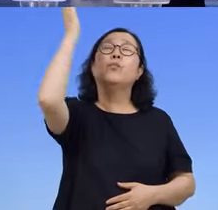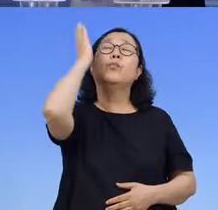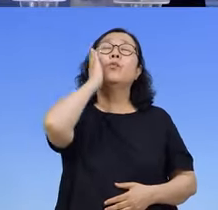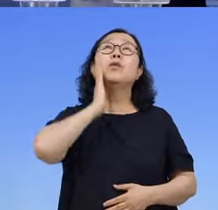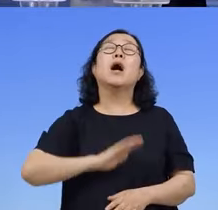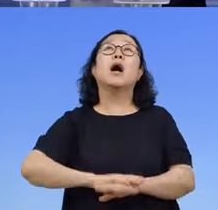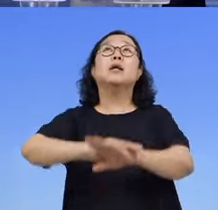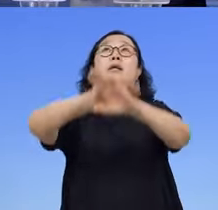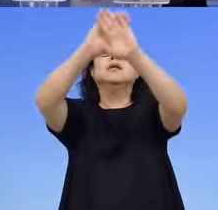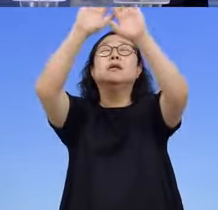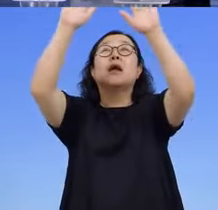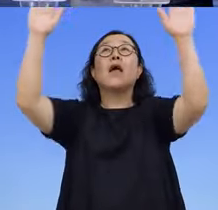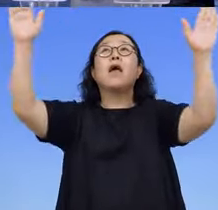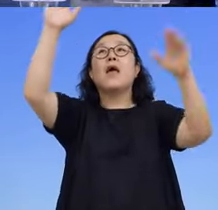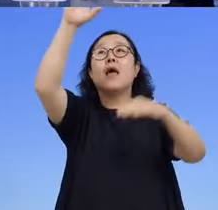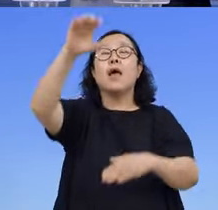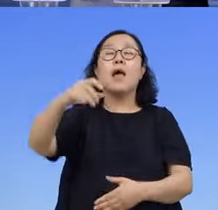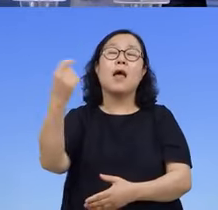높은 하늘에